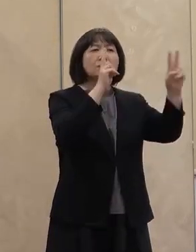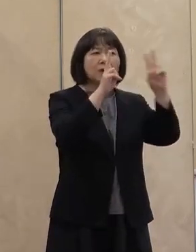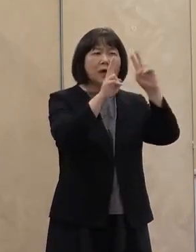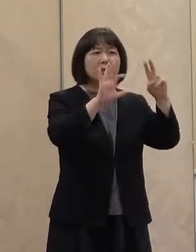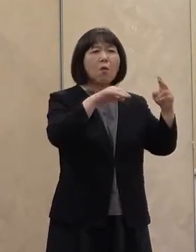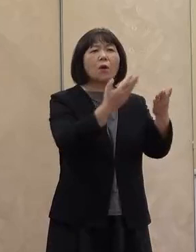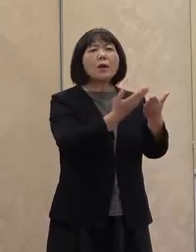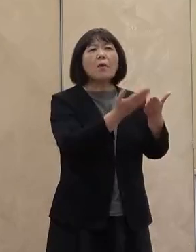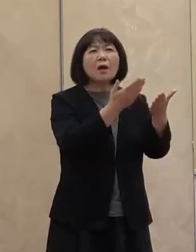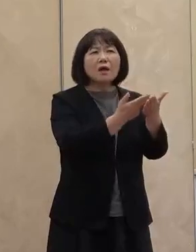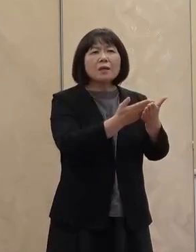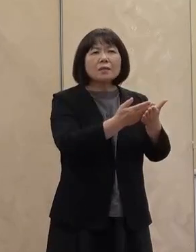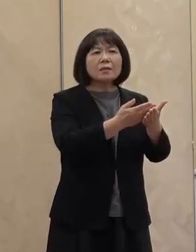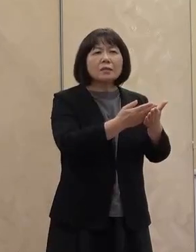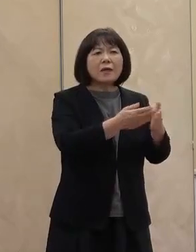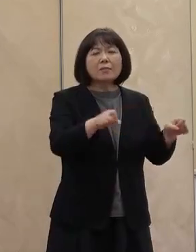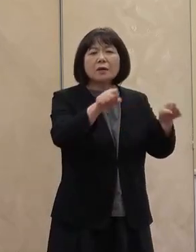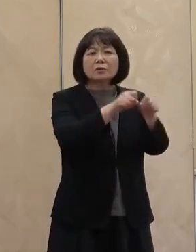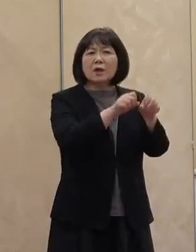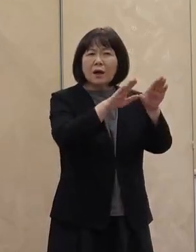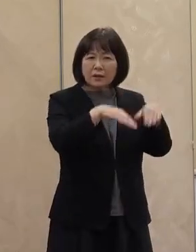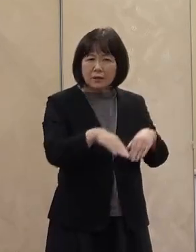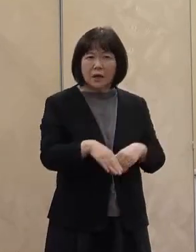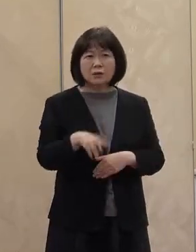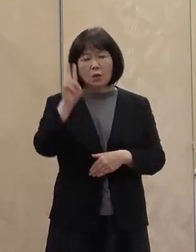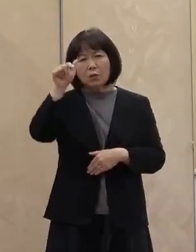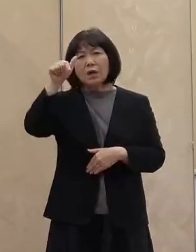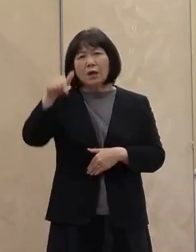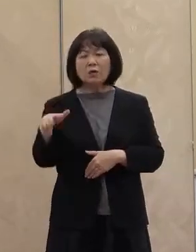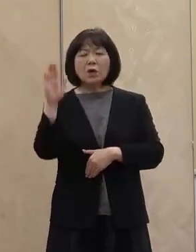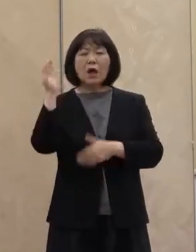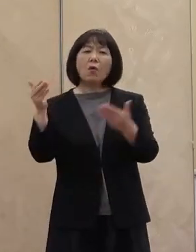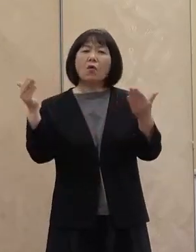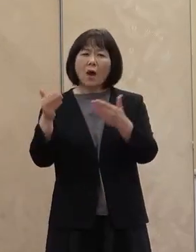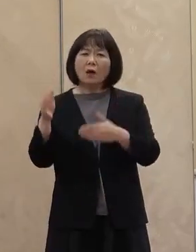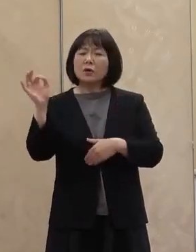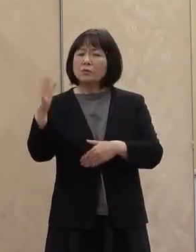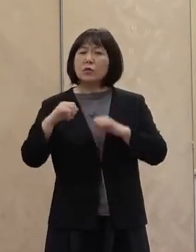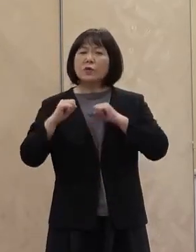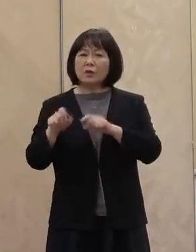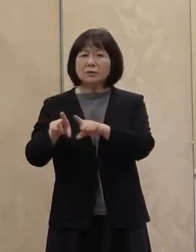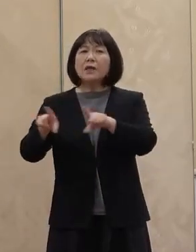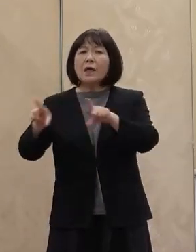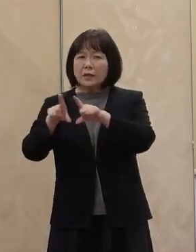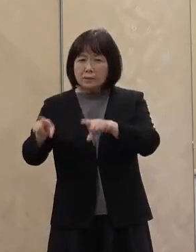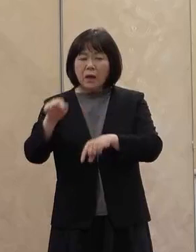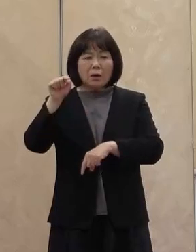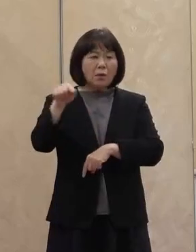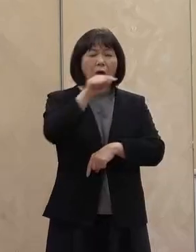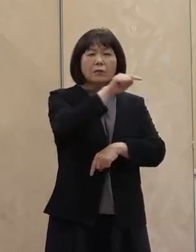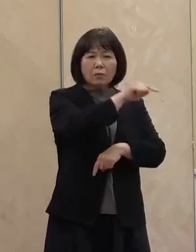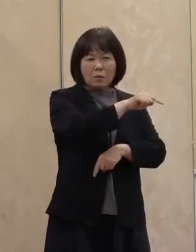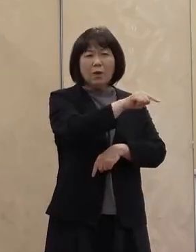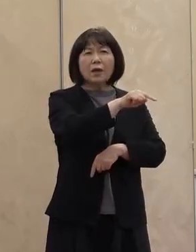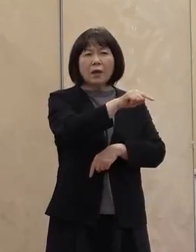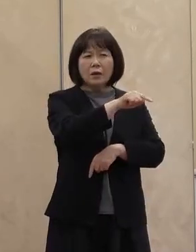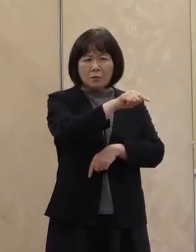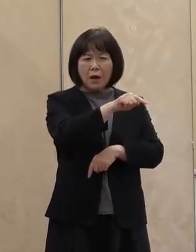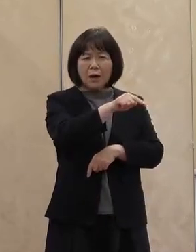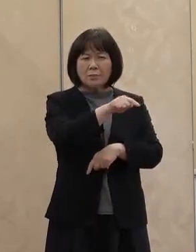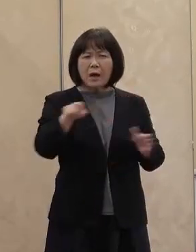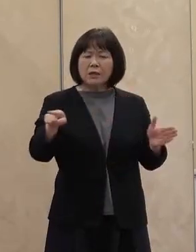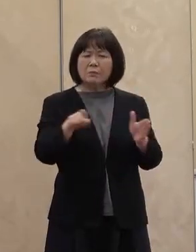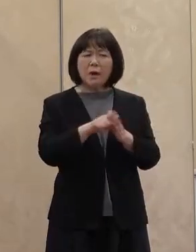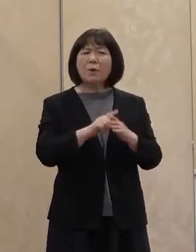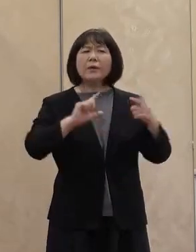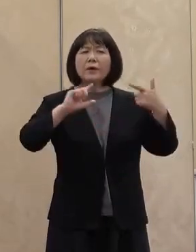わけですから、で大阪府とかハローワークがこれ無償でやるというのは当たり前なので、ね、民間とは全く住む世界が違うという